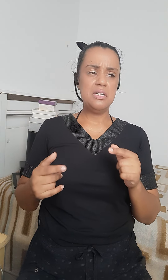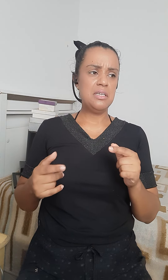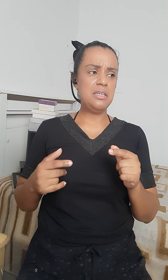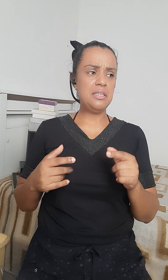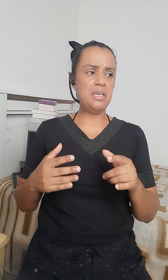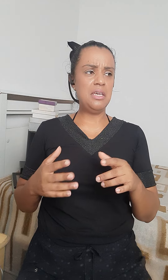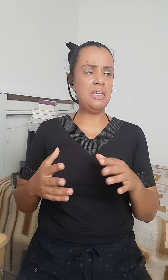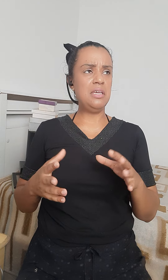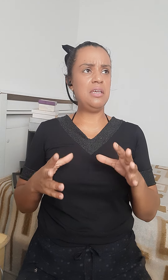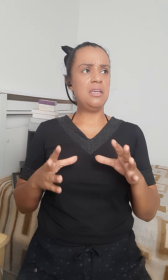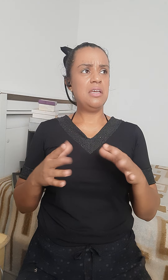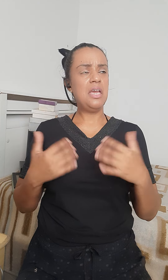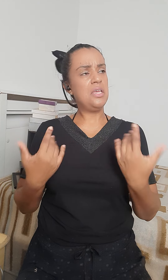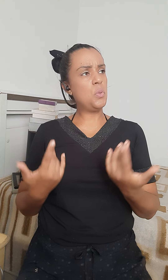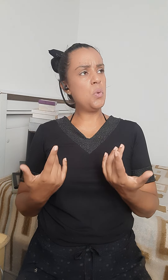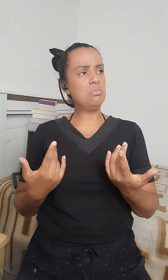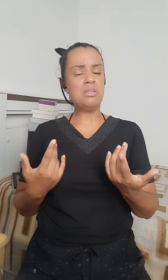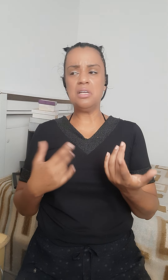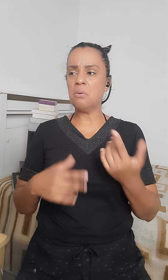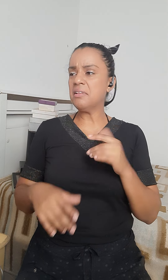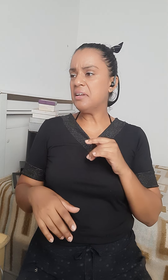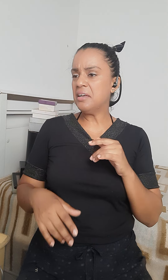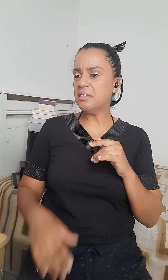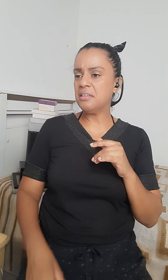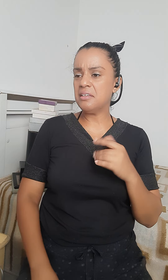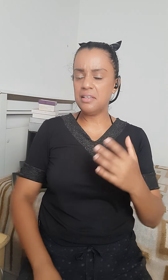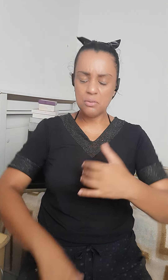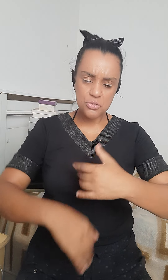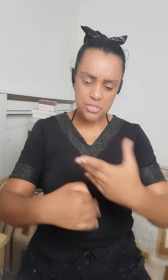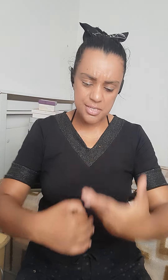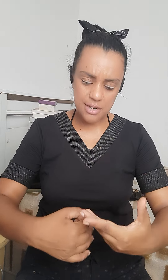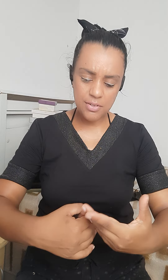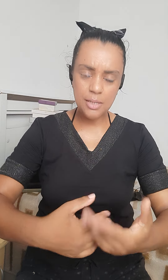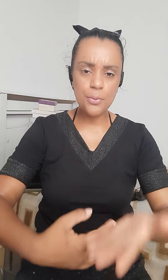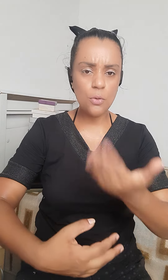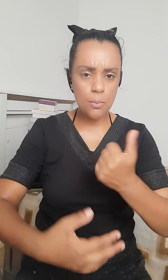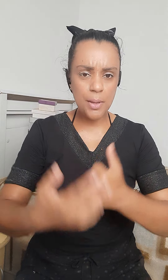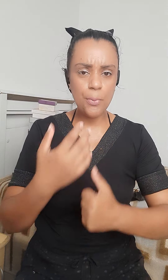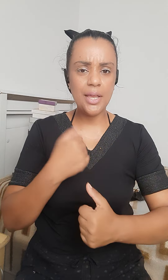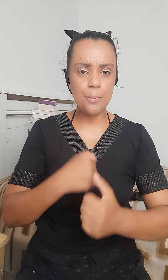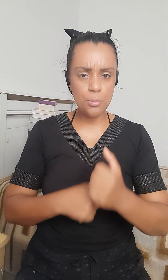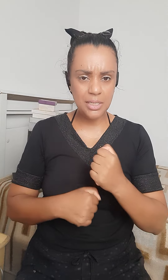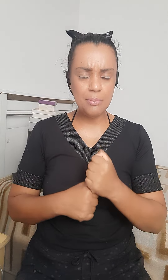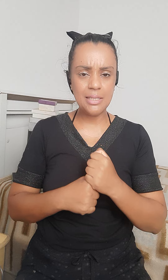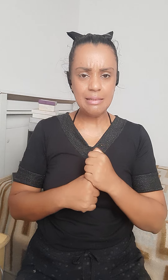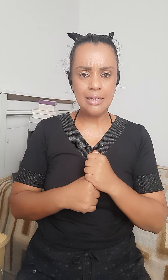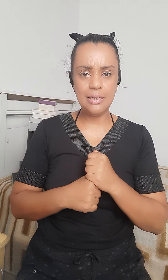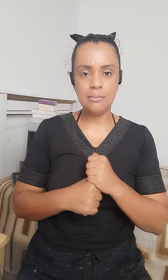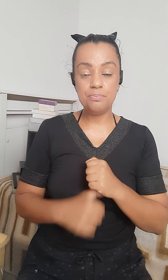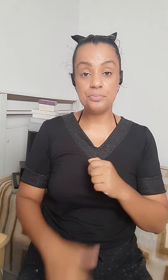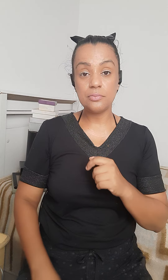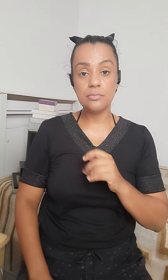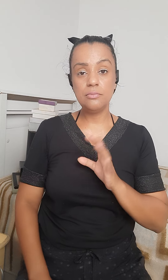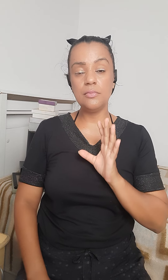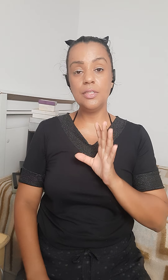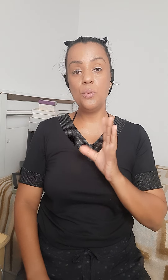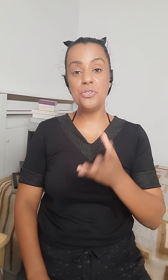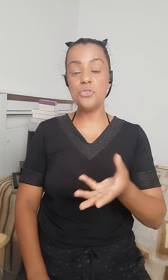que é redonda, é quadrada, é onde serve ali para eu me apoiar, para eu me alimentar, né? Então, isso já